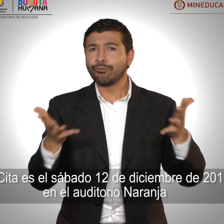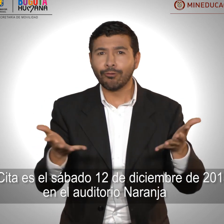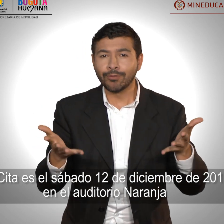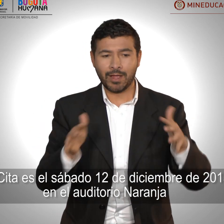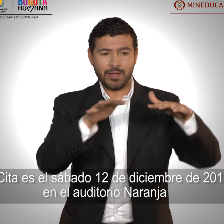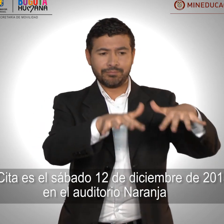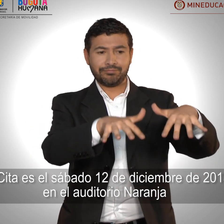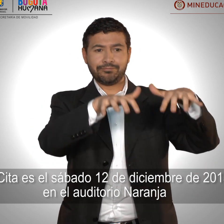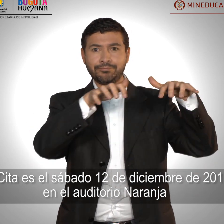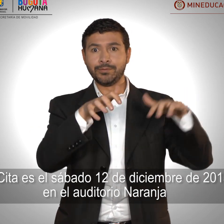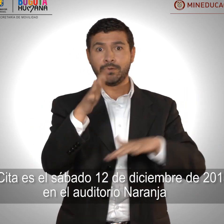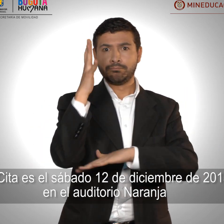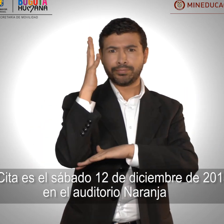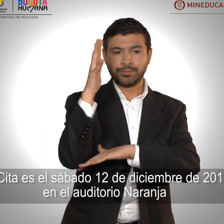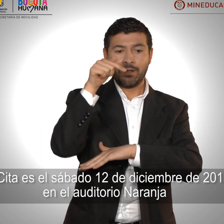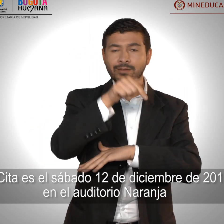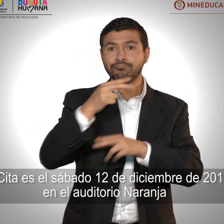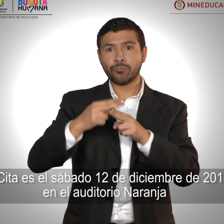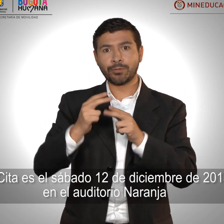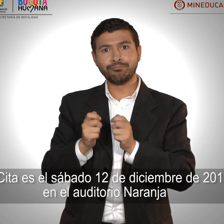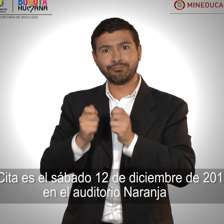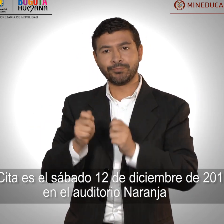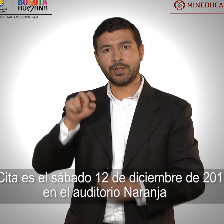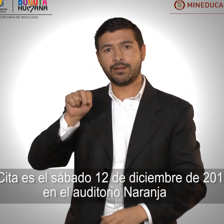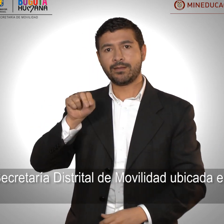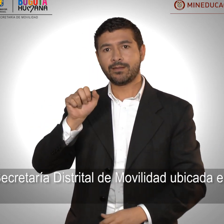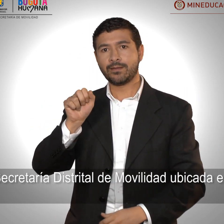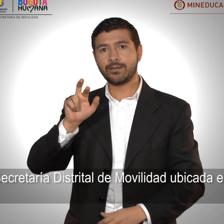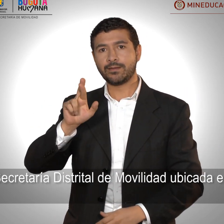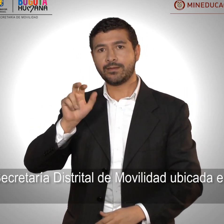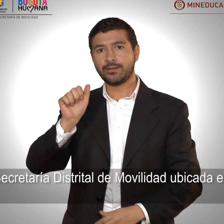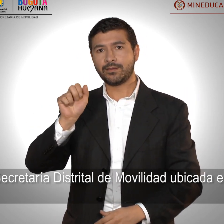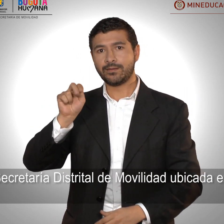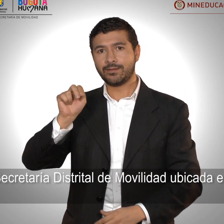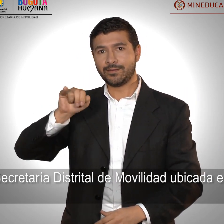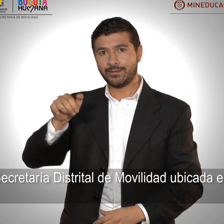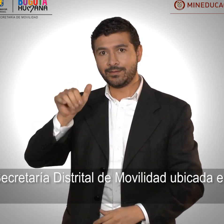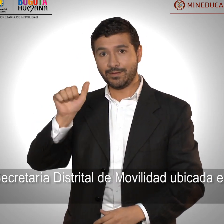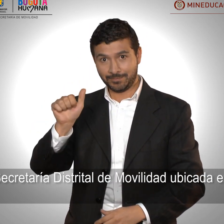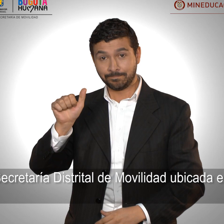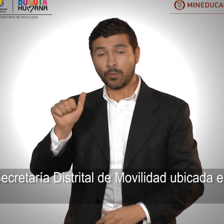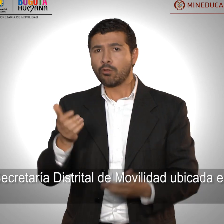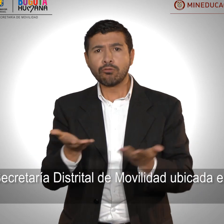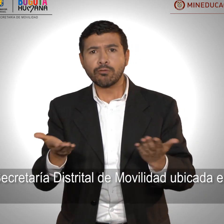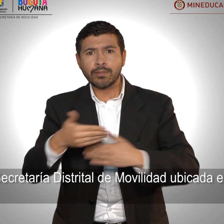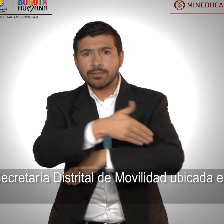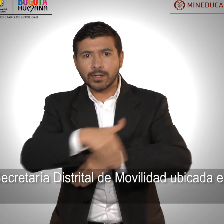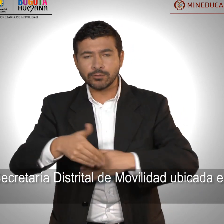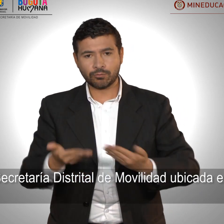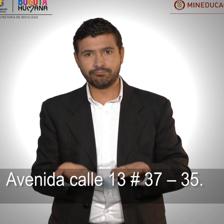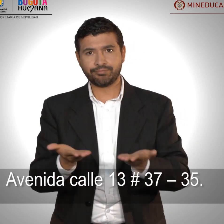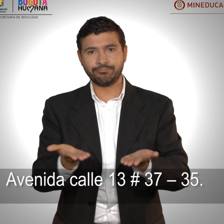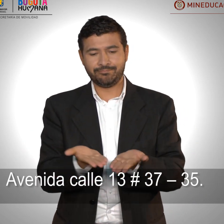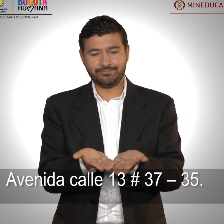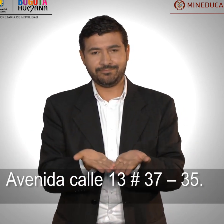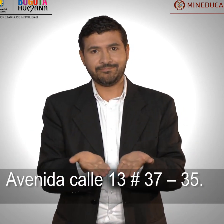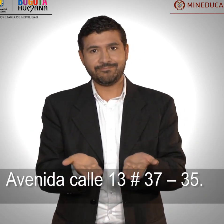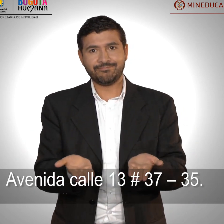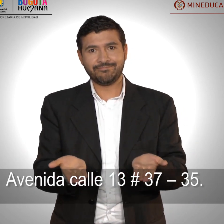diciembre de 2015 en el Auditorio Naranja de la Secretaría Distrital de Movilidad ubicada en la avenida calle 13